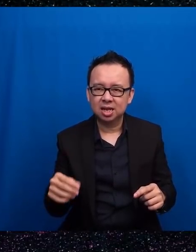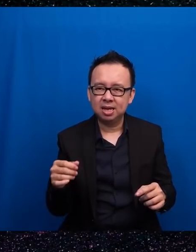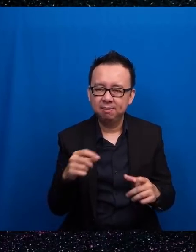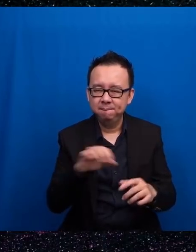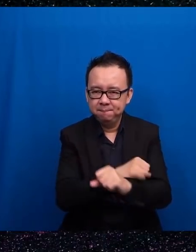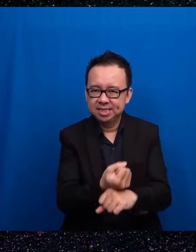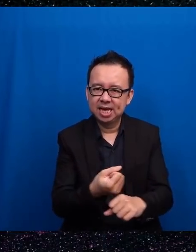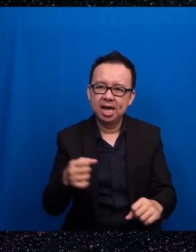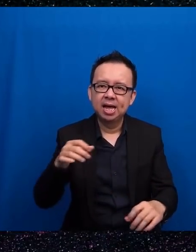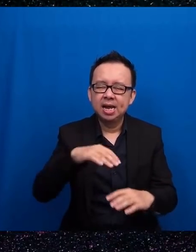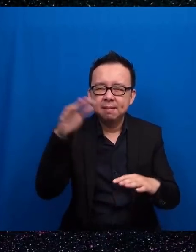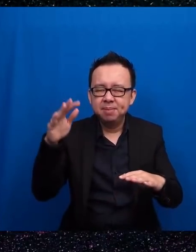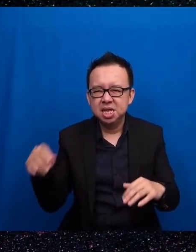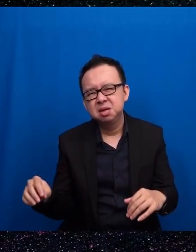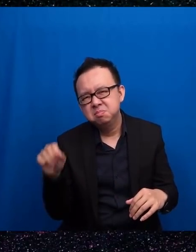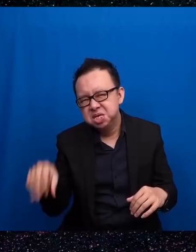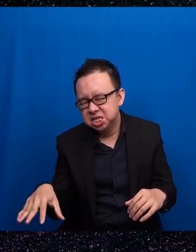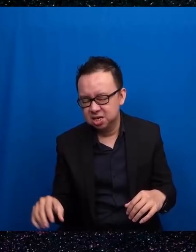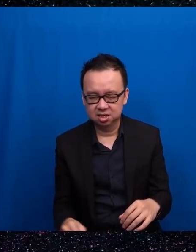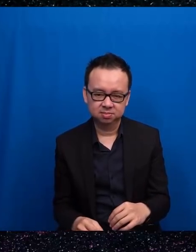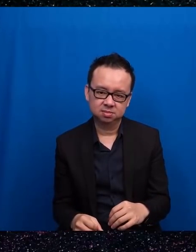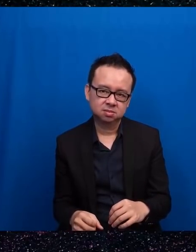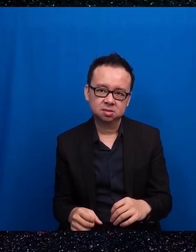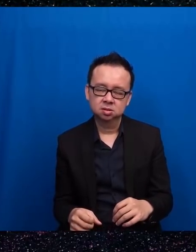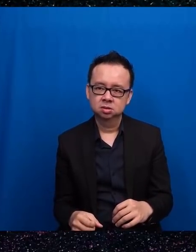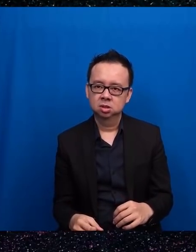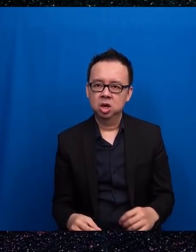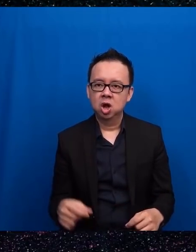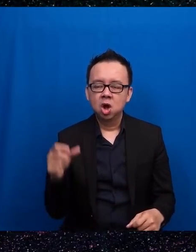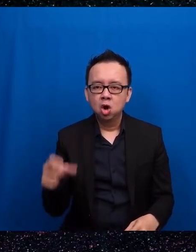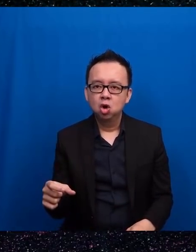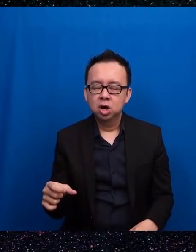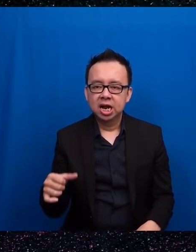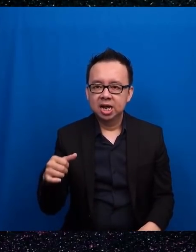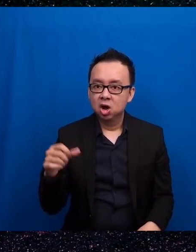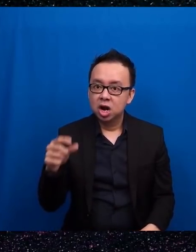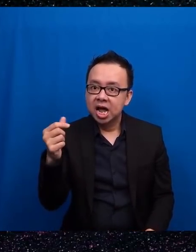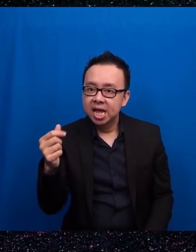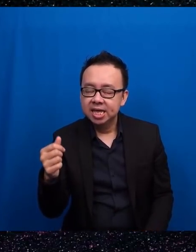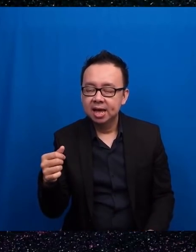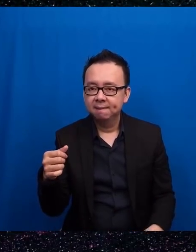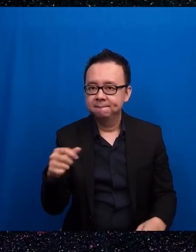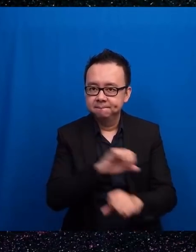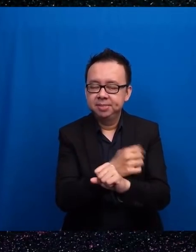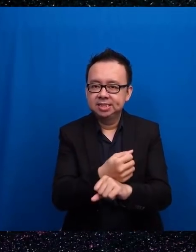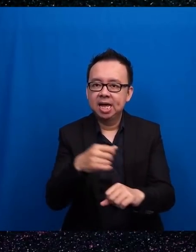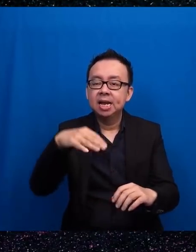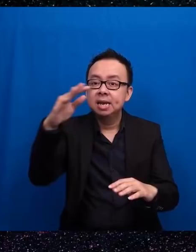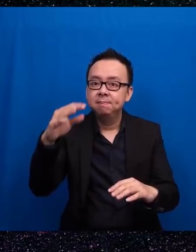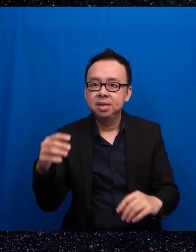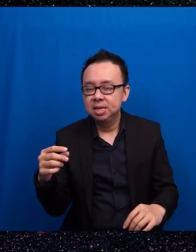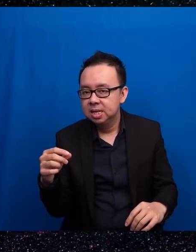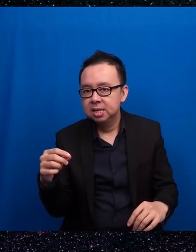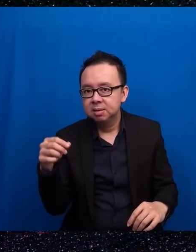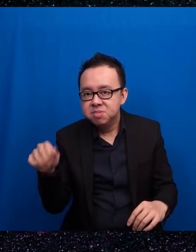pemasukan berkurang. Sedangkan orang kaya aja bisa lebih miskin hari-hari ini. Tapi mereka tidak bisa bangkrut karena mereka punya